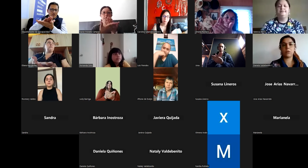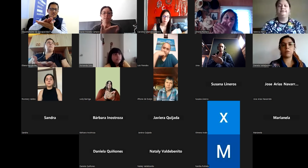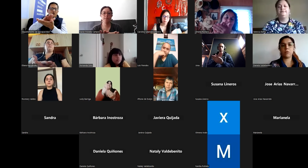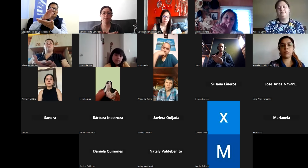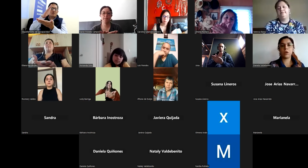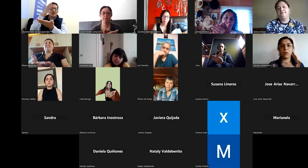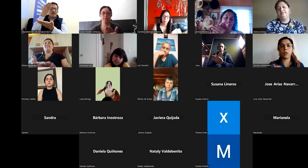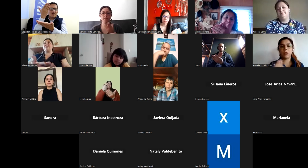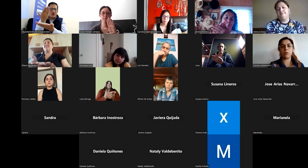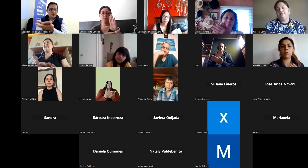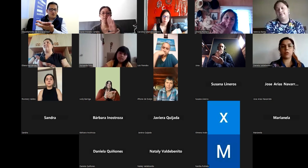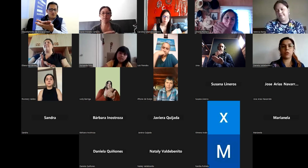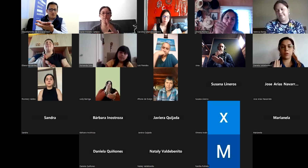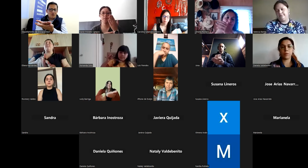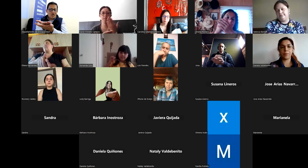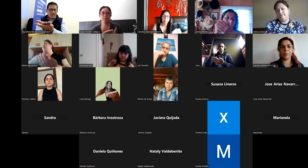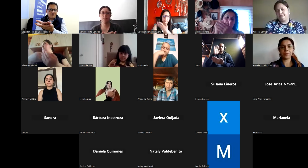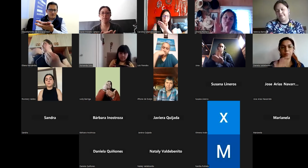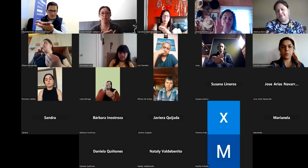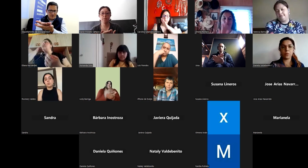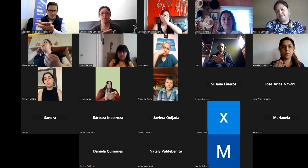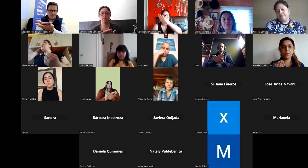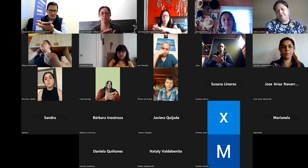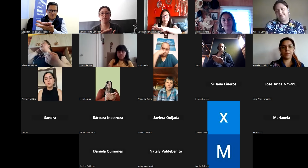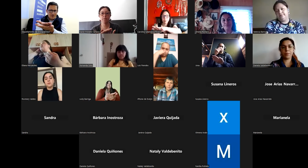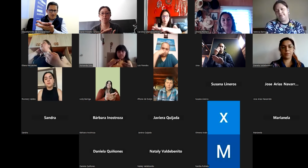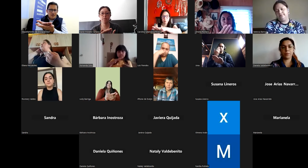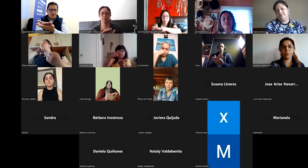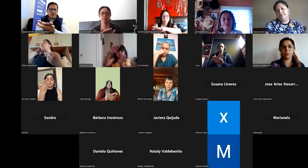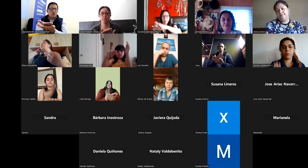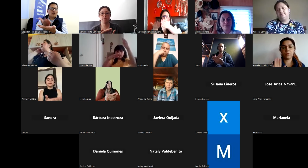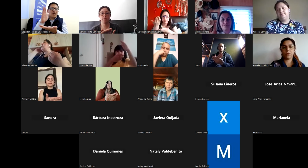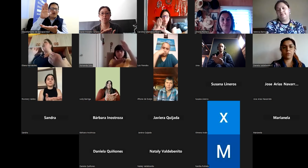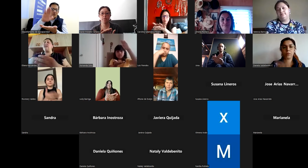juntan y luego terminan las dos boca arriba se hace una sola vez